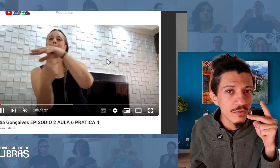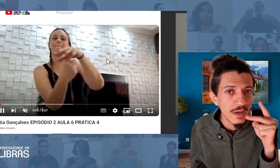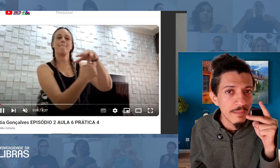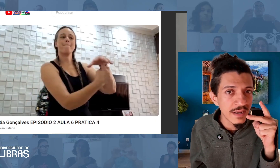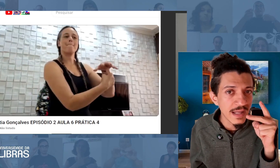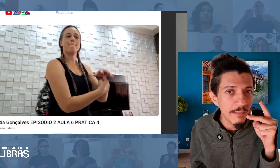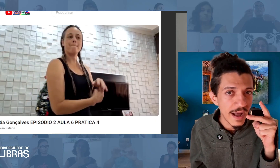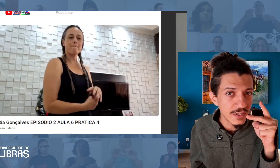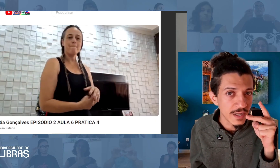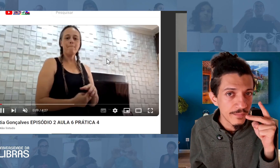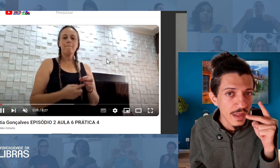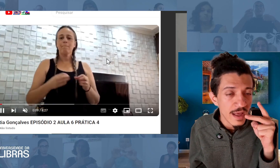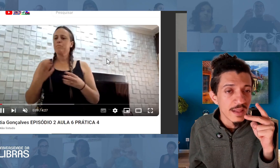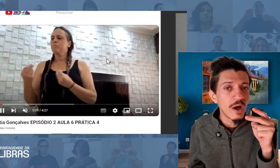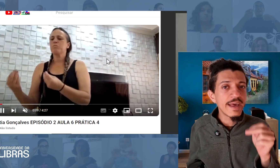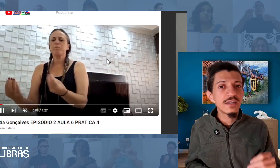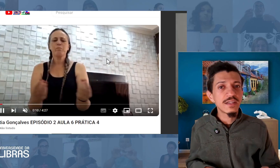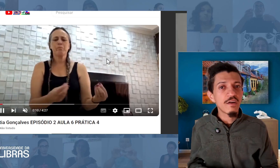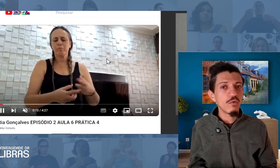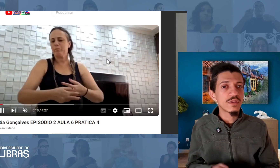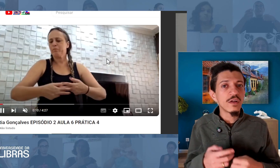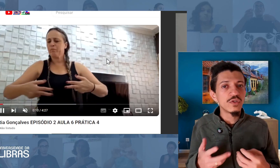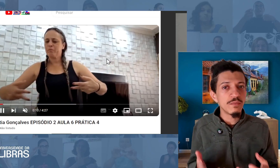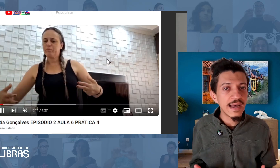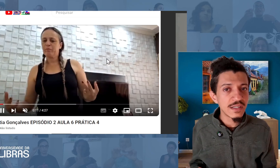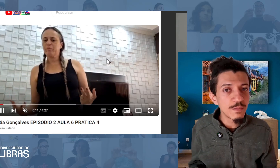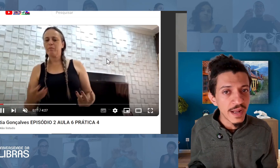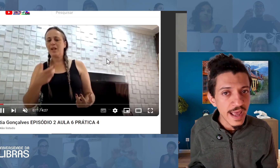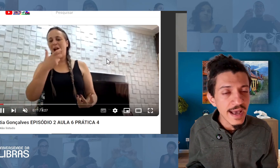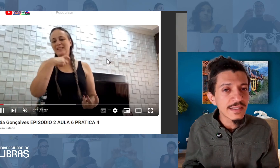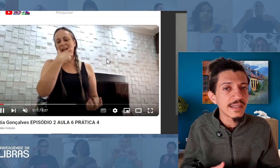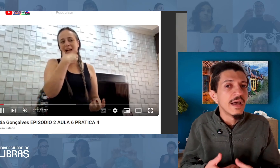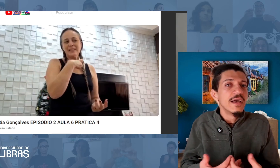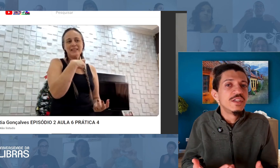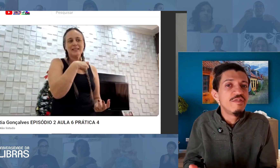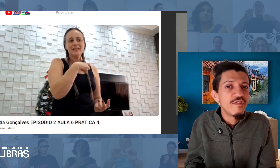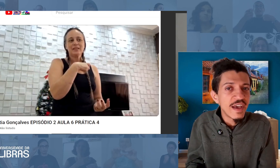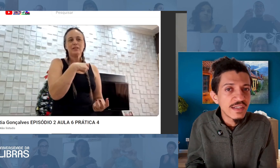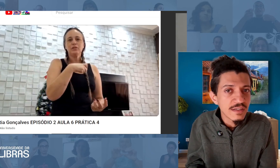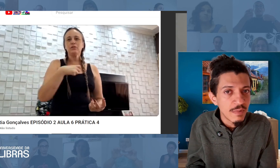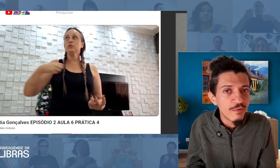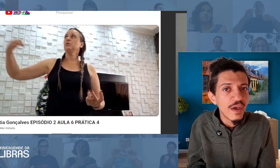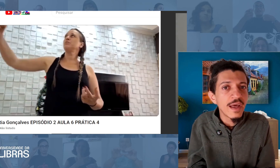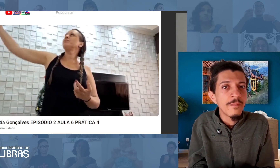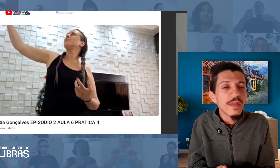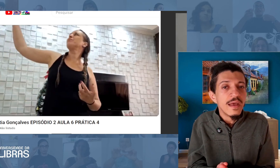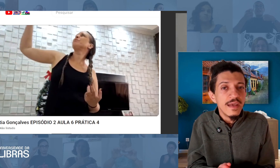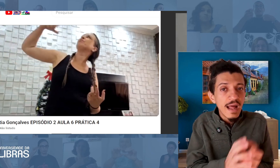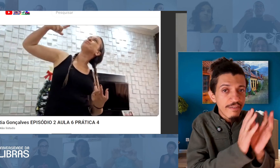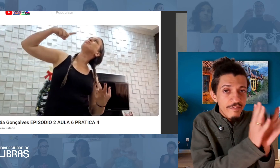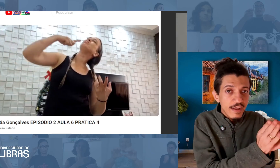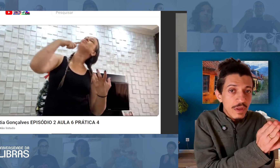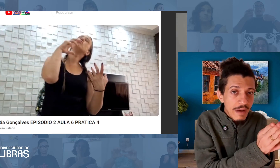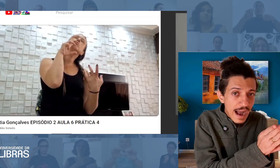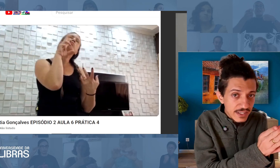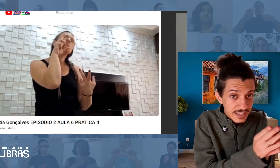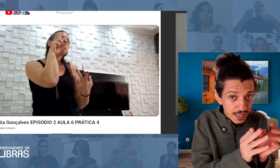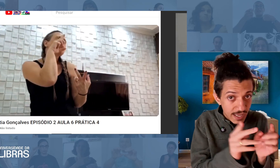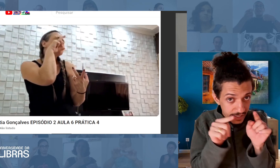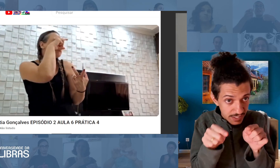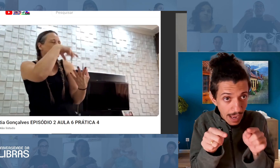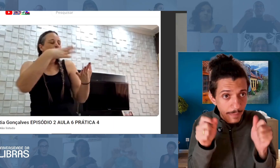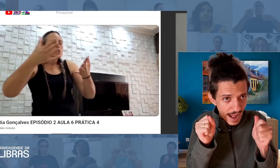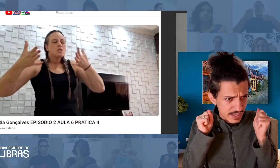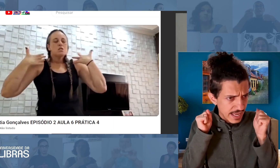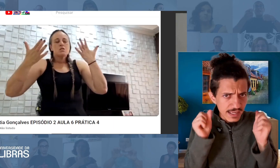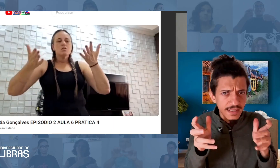método Libras na prática. Então aqui ela já está contando de mais experiências, de vivências numa feira, e ela vai vendo imagens aqui